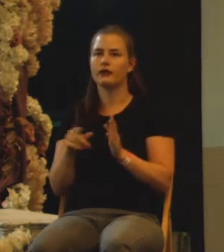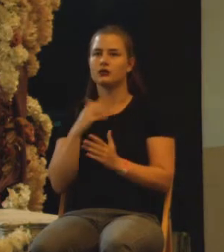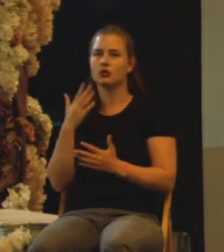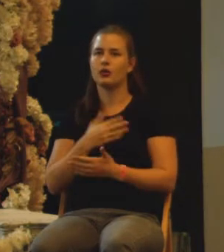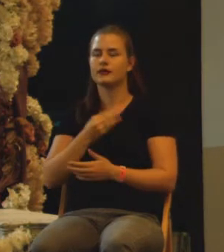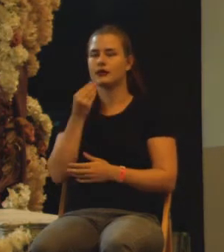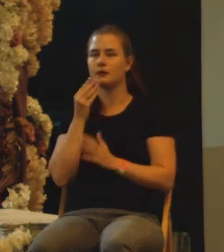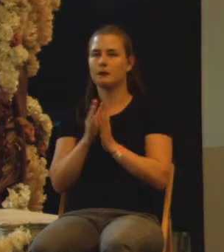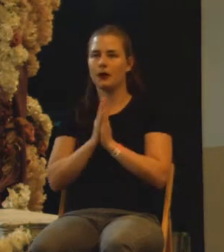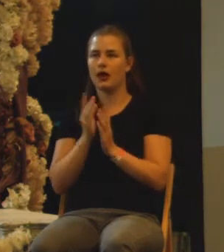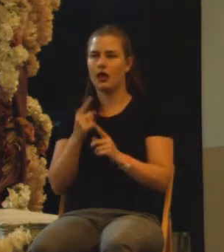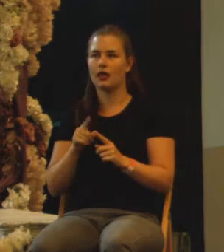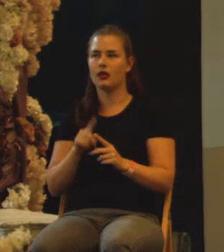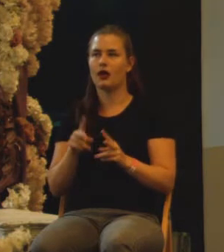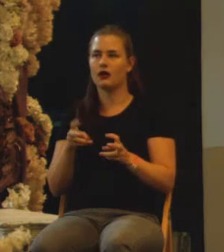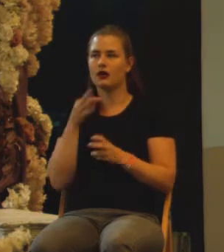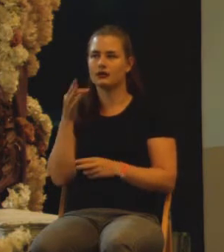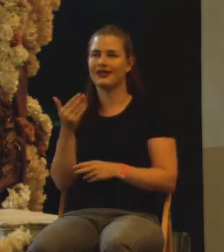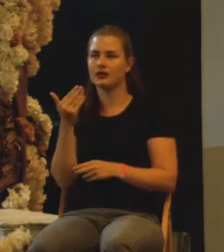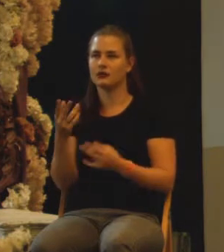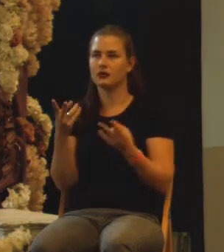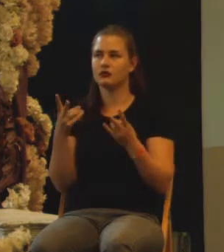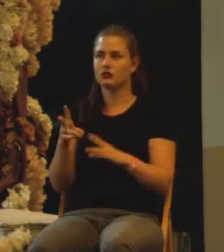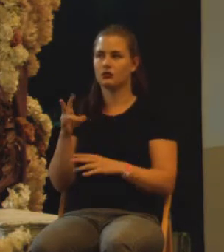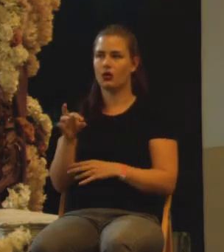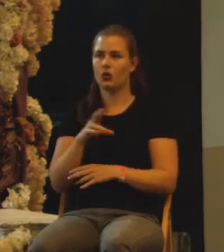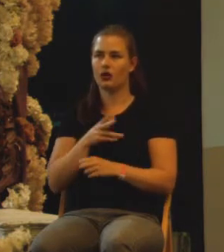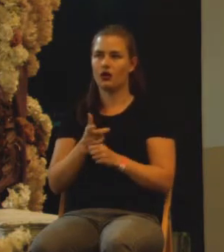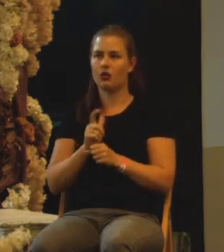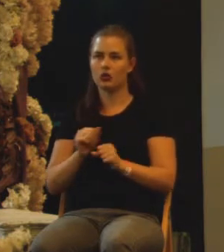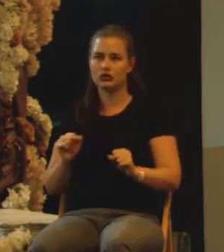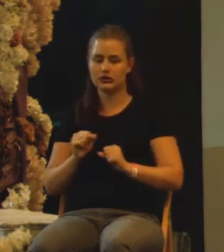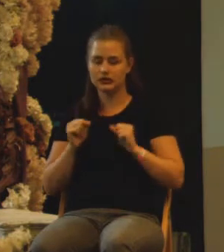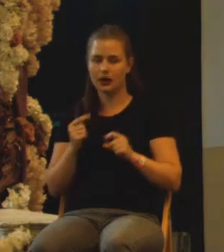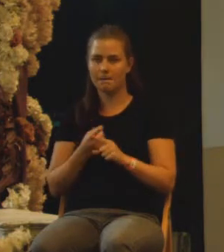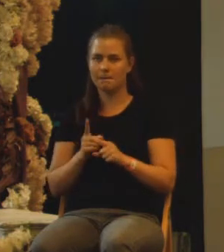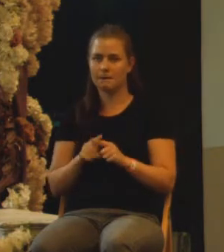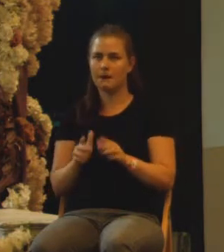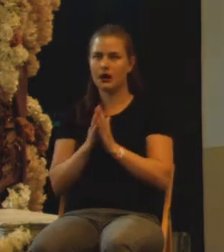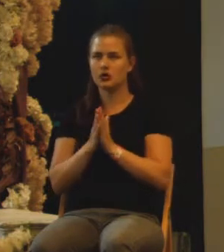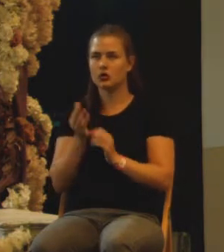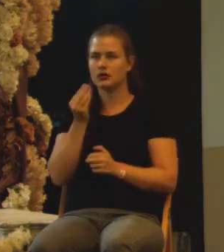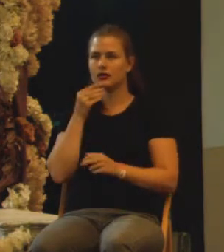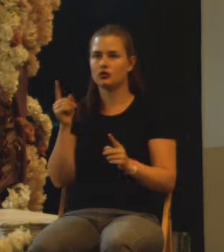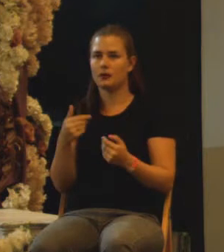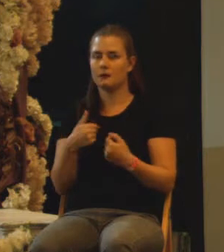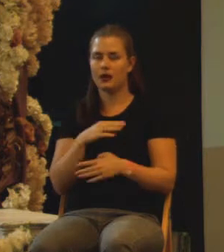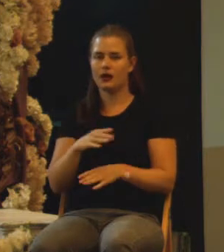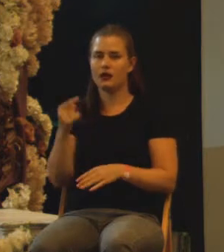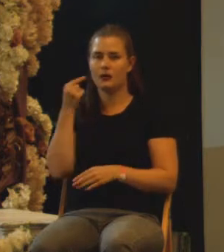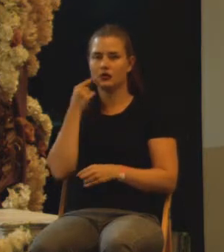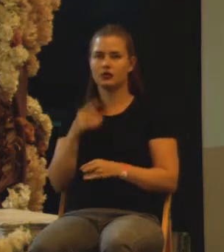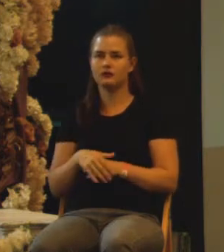это, пожалуйста. Это как сказать, что тебе это не надо, но я очень старался, поэтому ты, пожалуйста, съешь, чтобы меня не